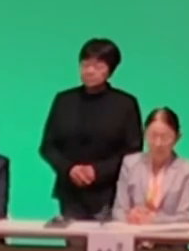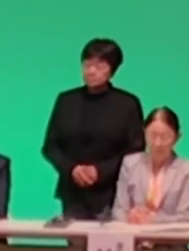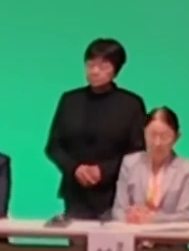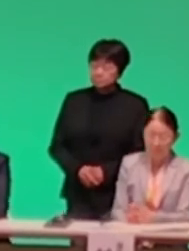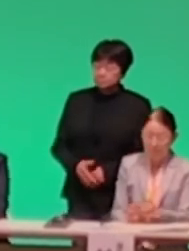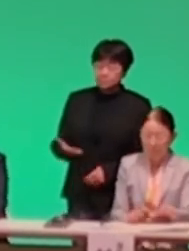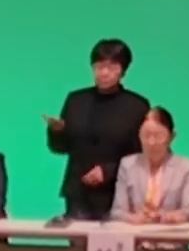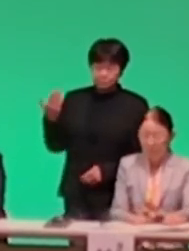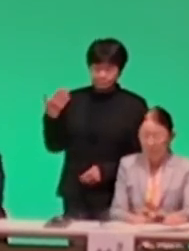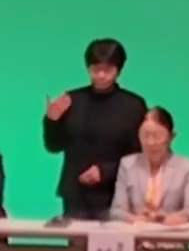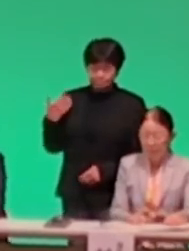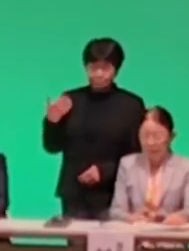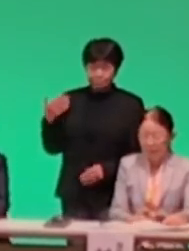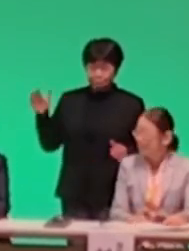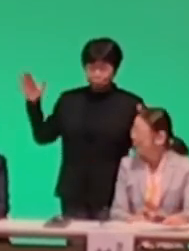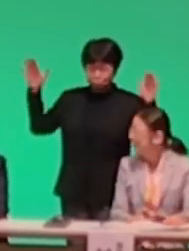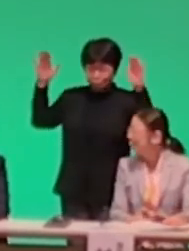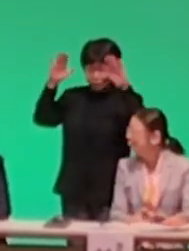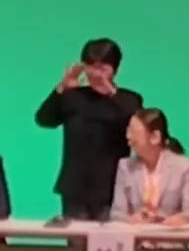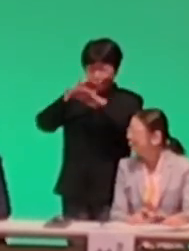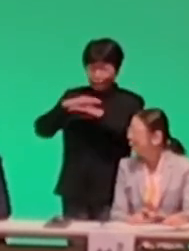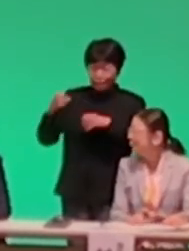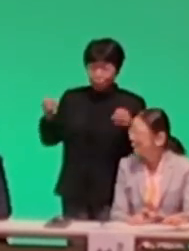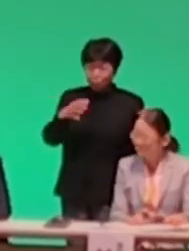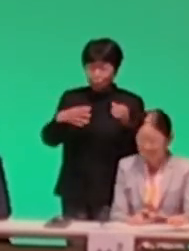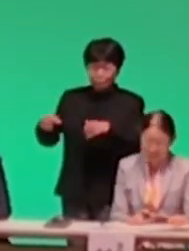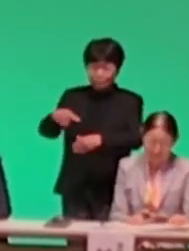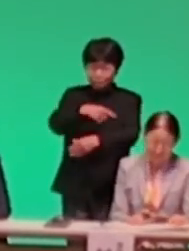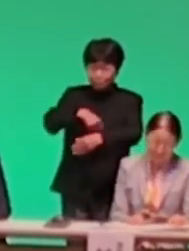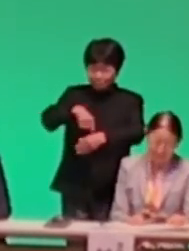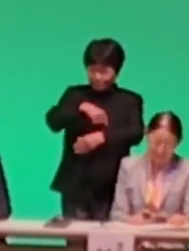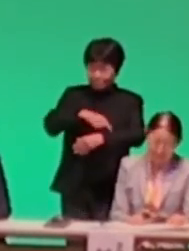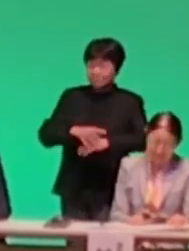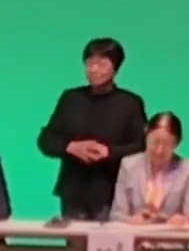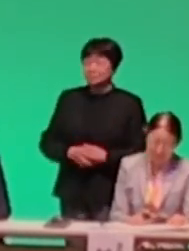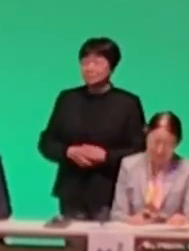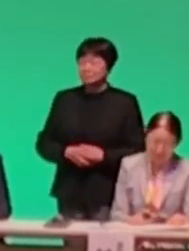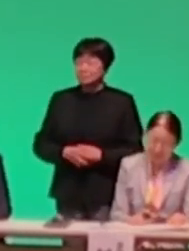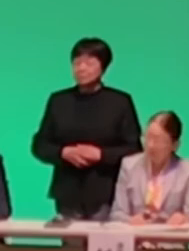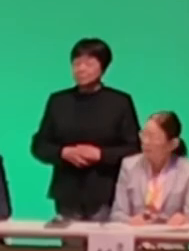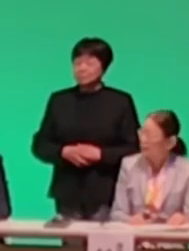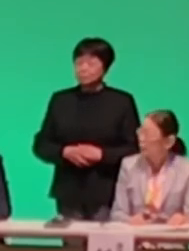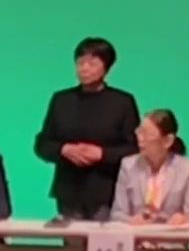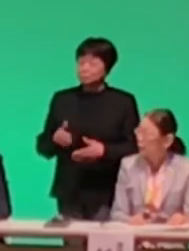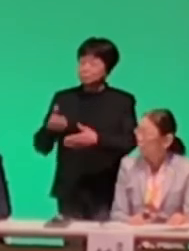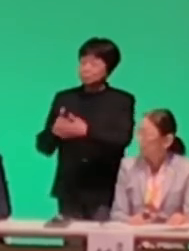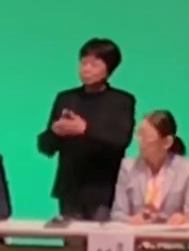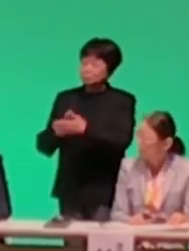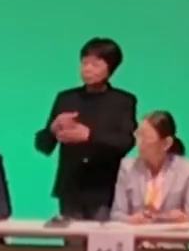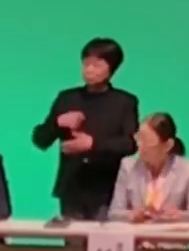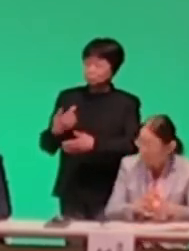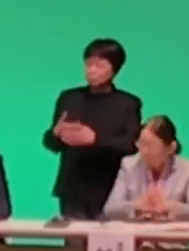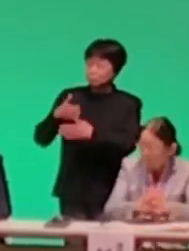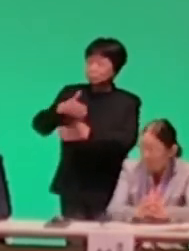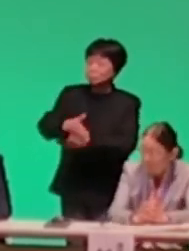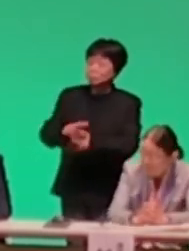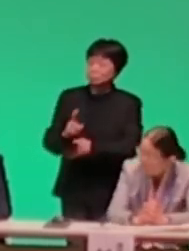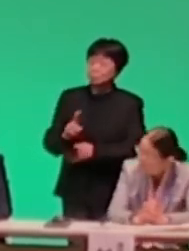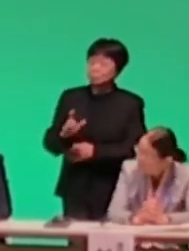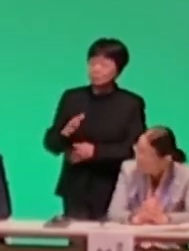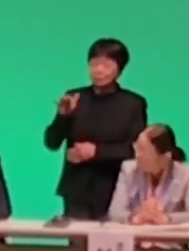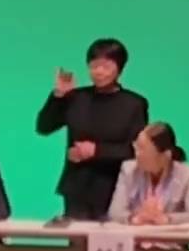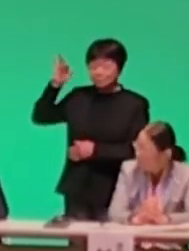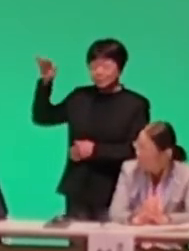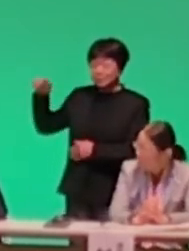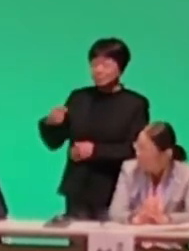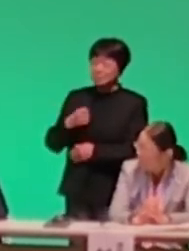さっきはもう本当に暗い話だったんですけれども、まあ、どうやって乗り越えてきたのかなと思った時に、や